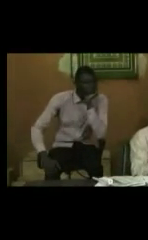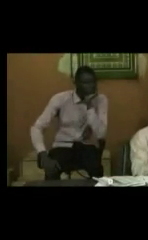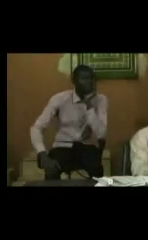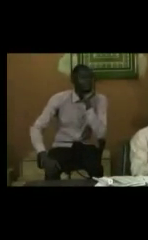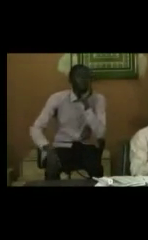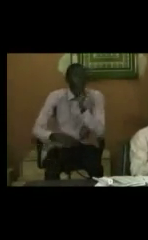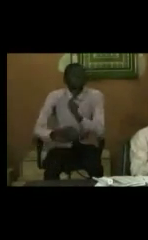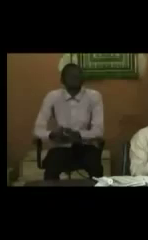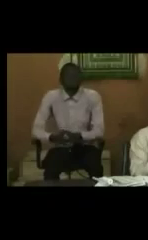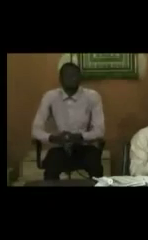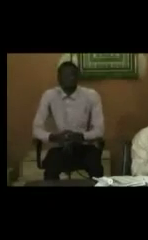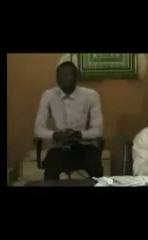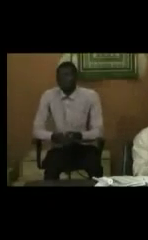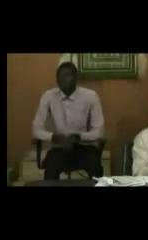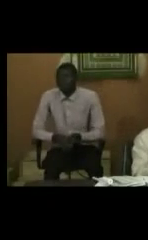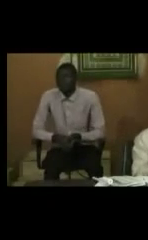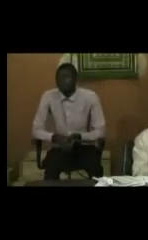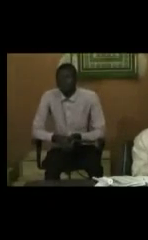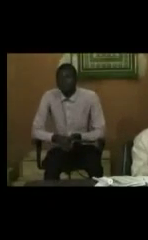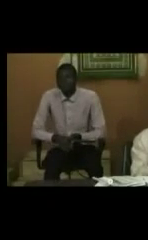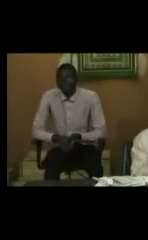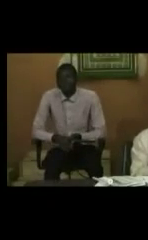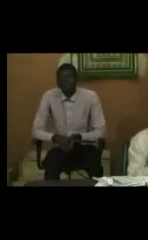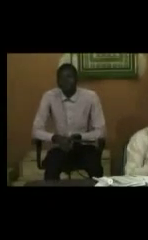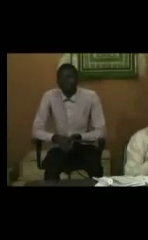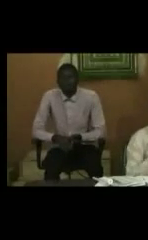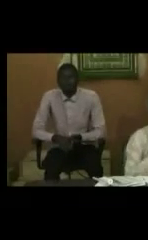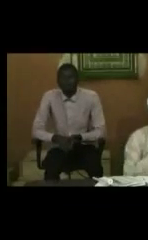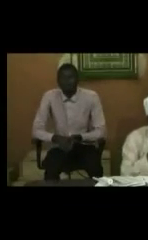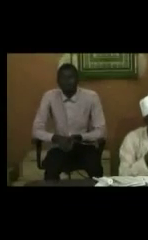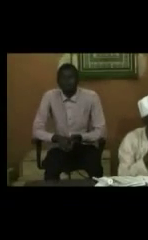baba jegun a dodu a kadu